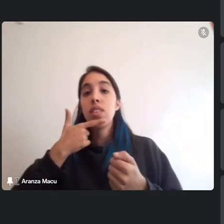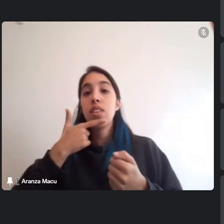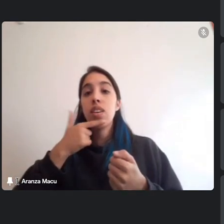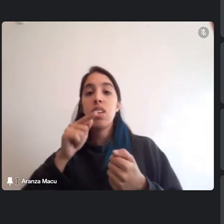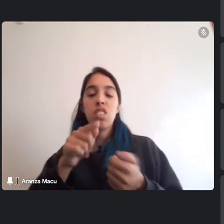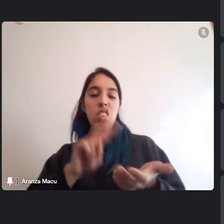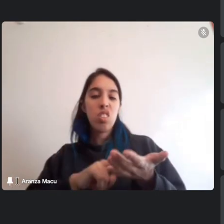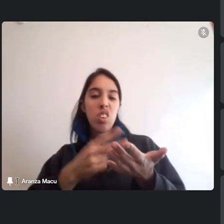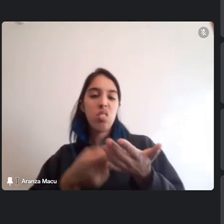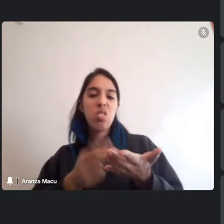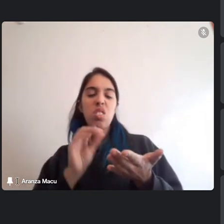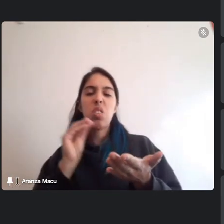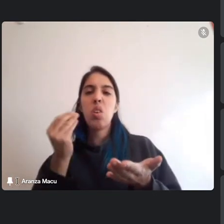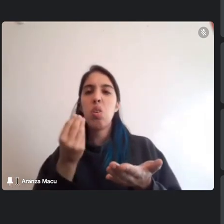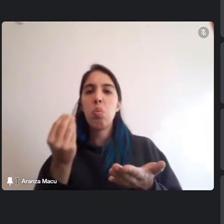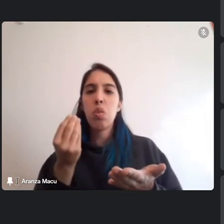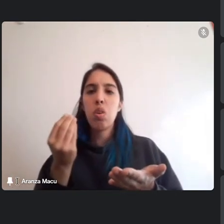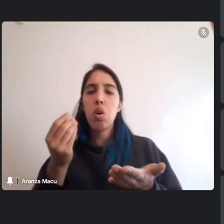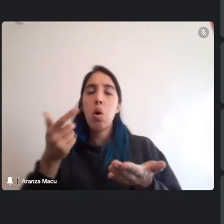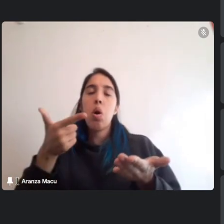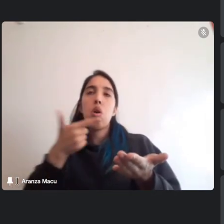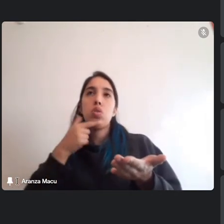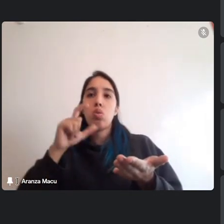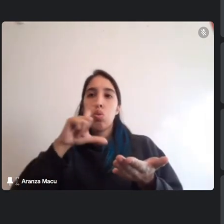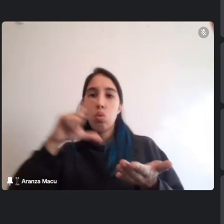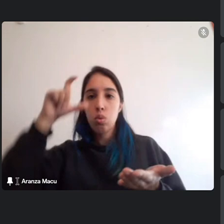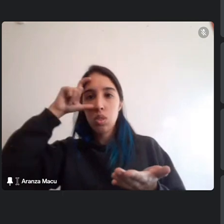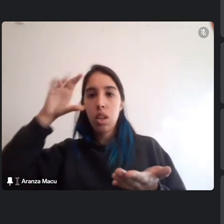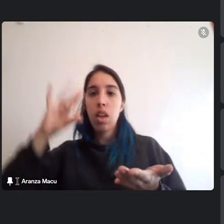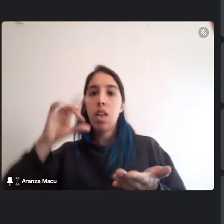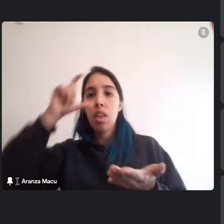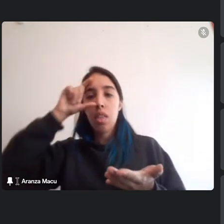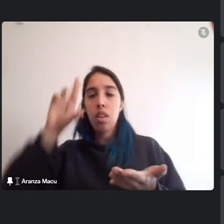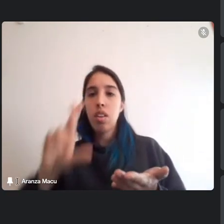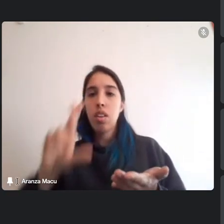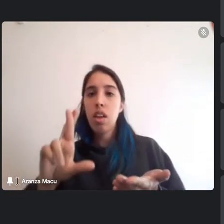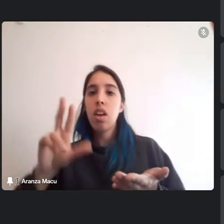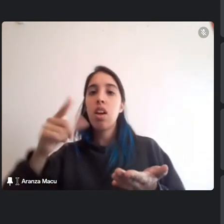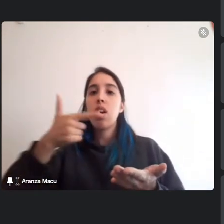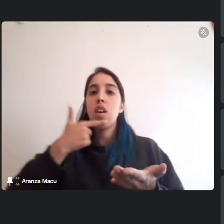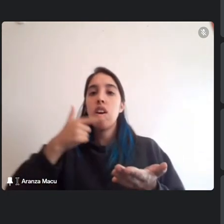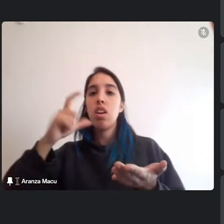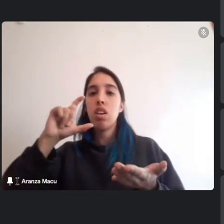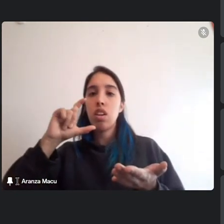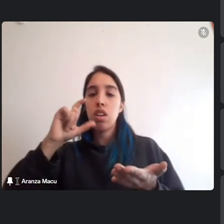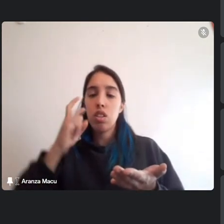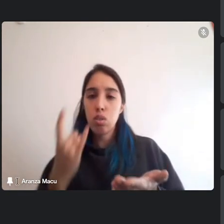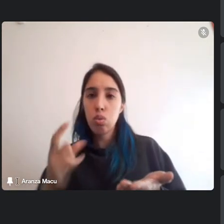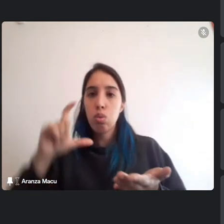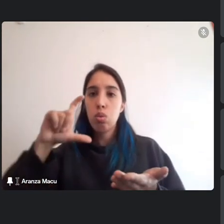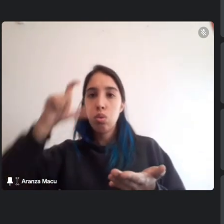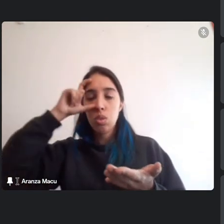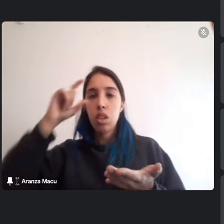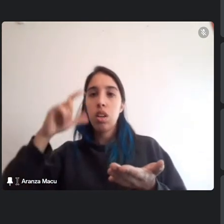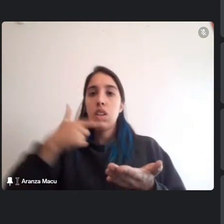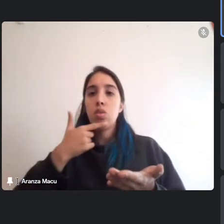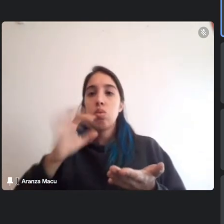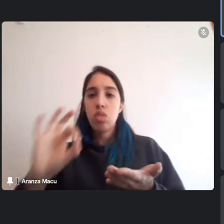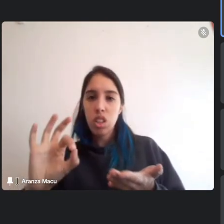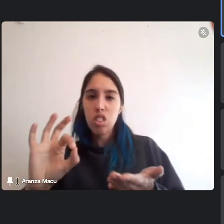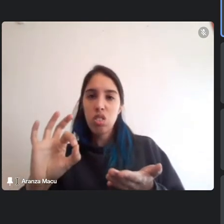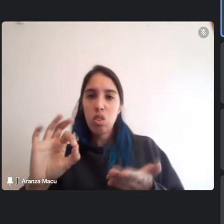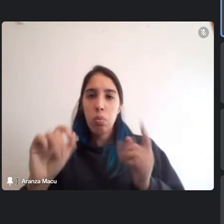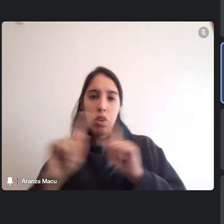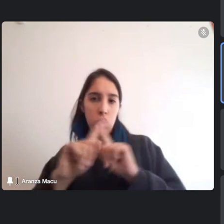como suceder o como suceso y quiere decir tener éxito.